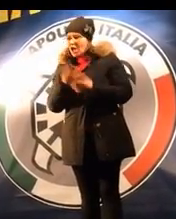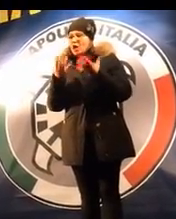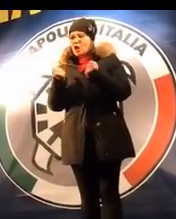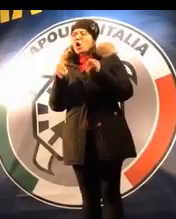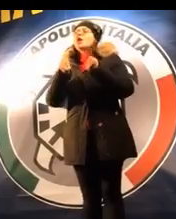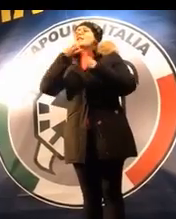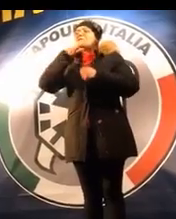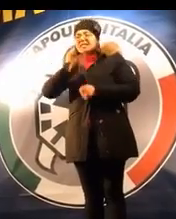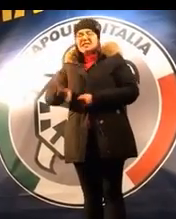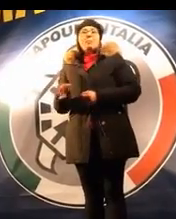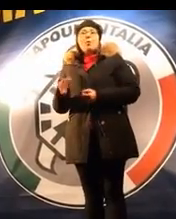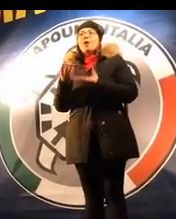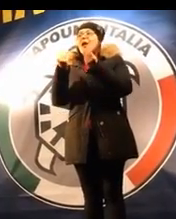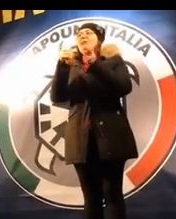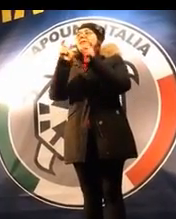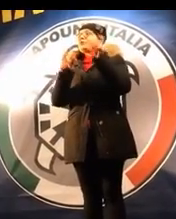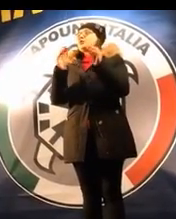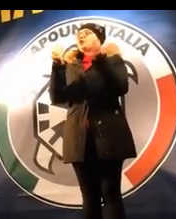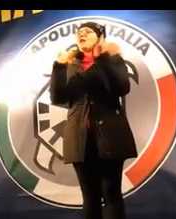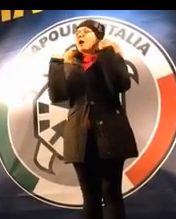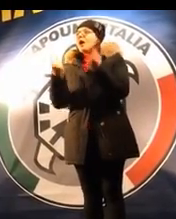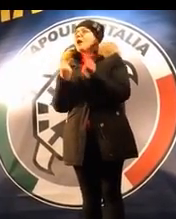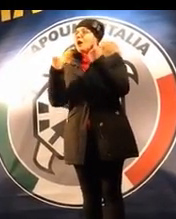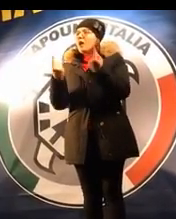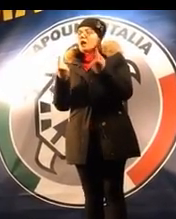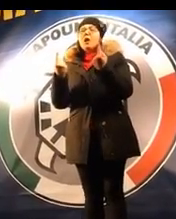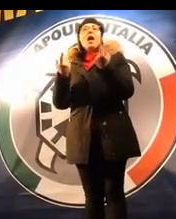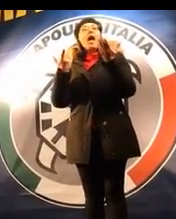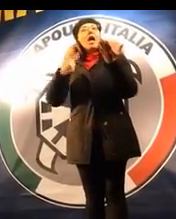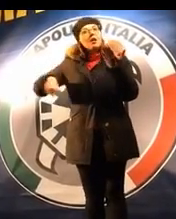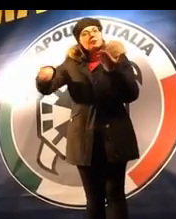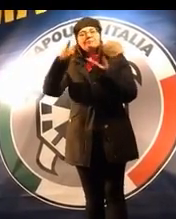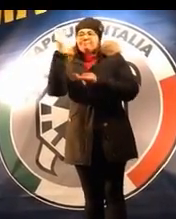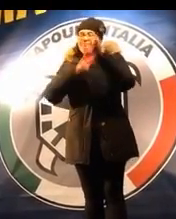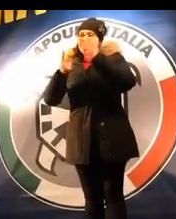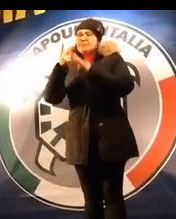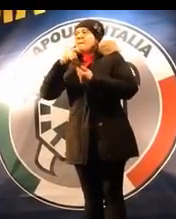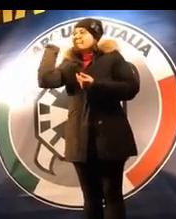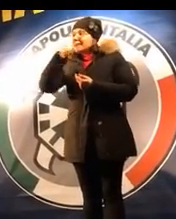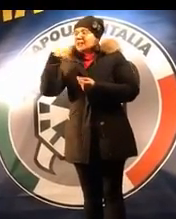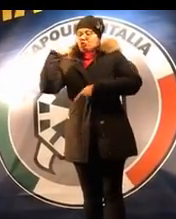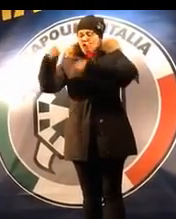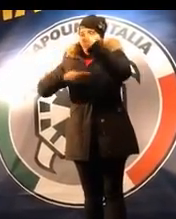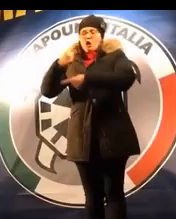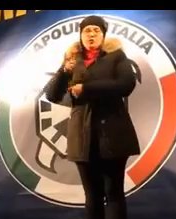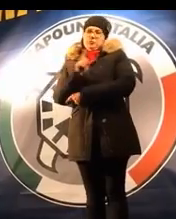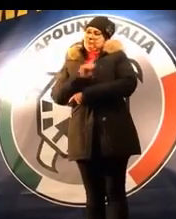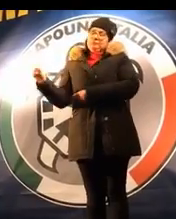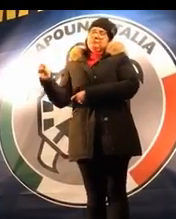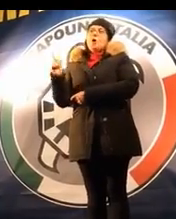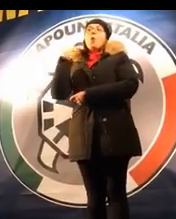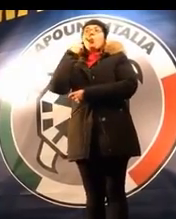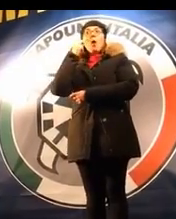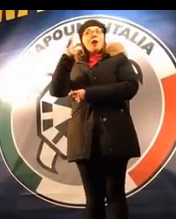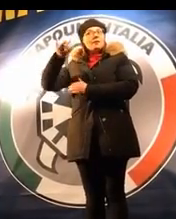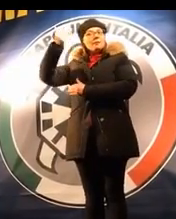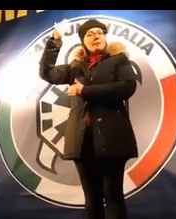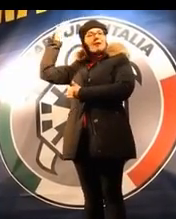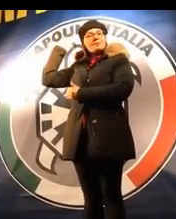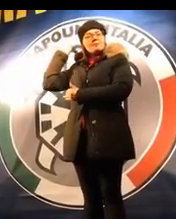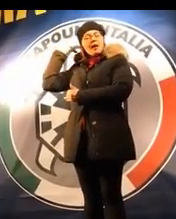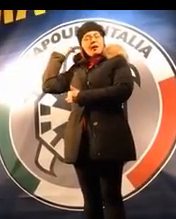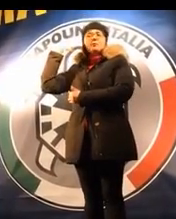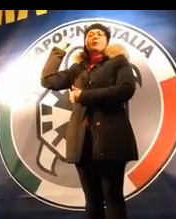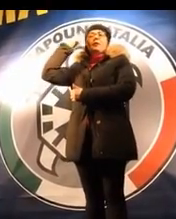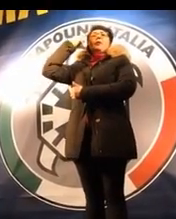aspettano. Quindi non facciamoci prendere in giro, guardiamo a ciò che è stato il passato, e chiudo ricordando il video che abbiamo